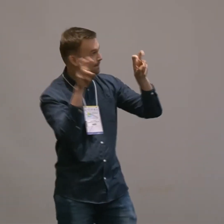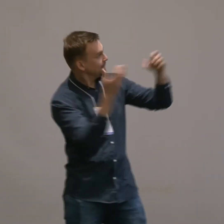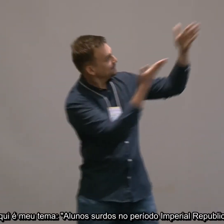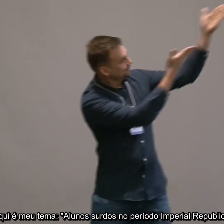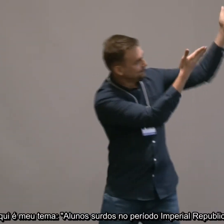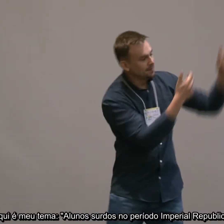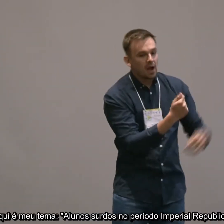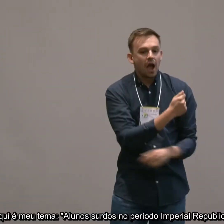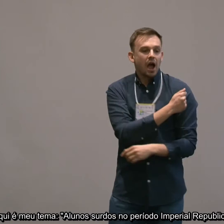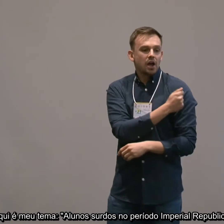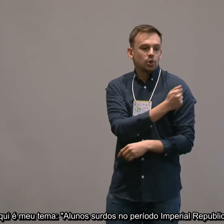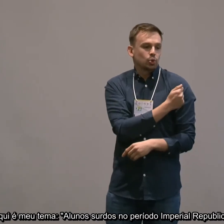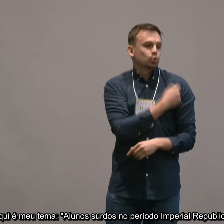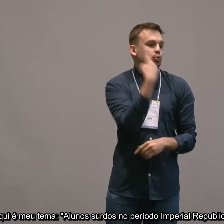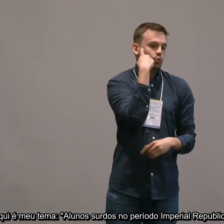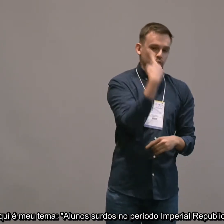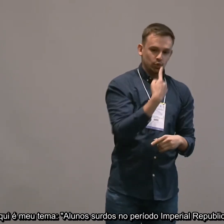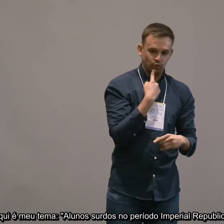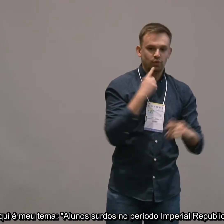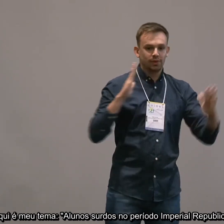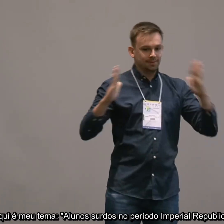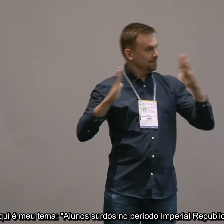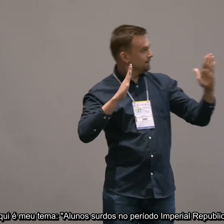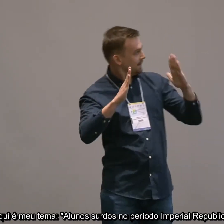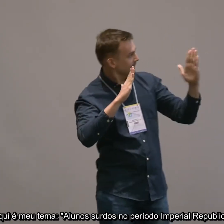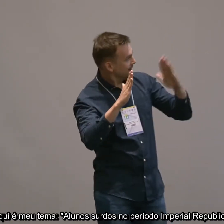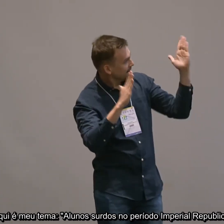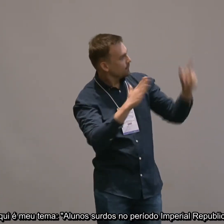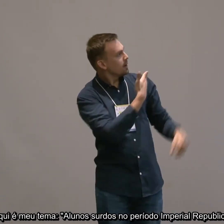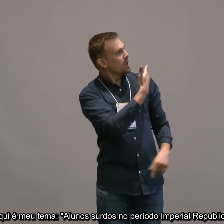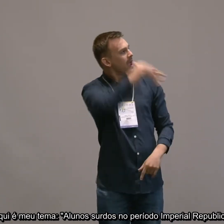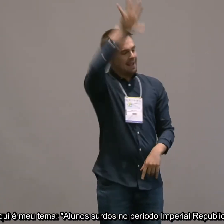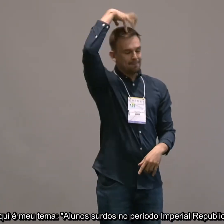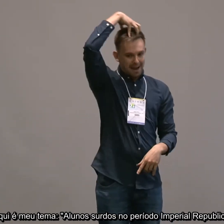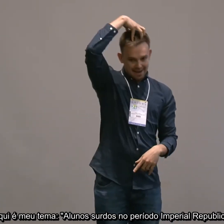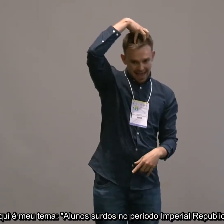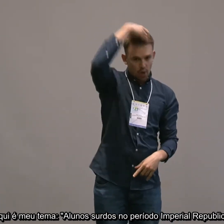esse aqui é o meu tema alunos surdos no período imperial republicano brasileiro